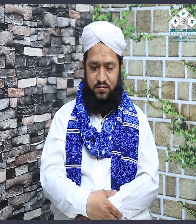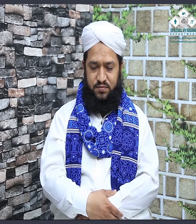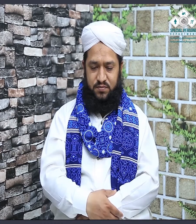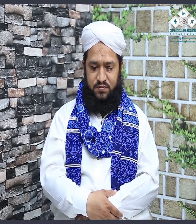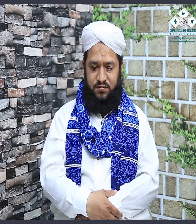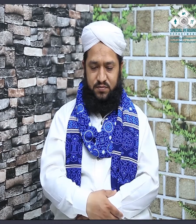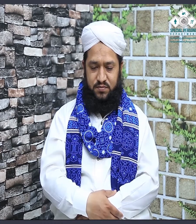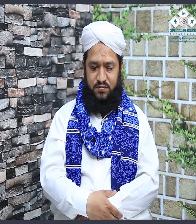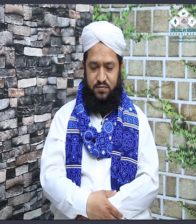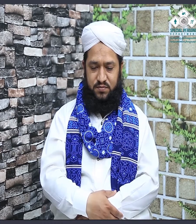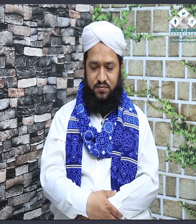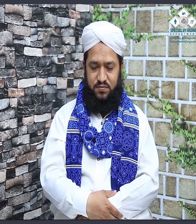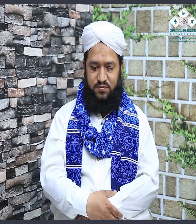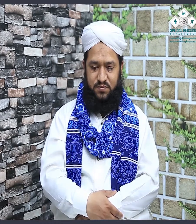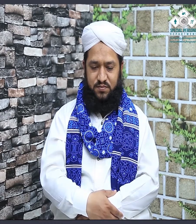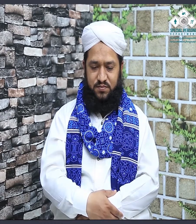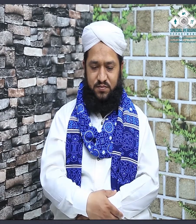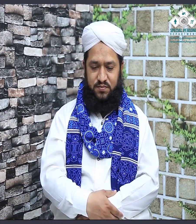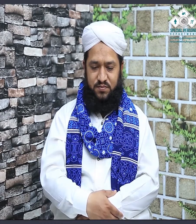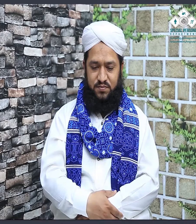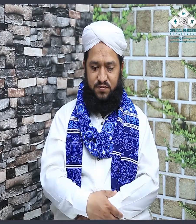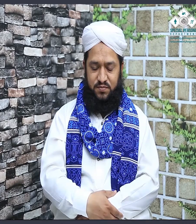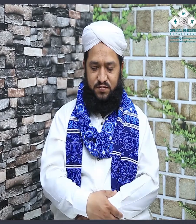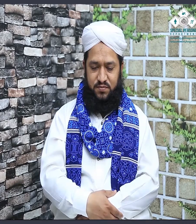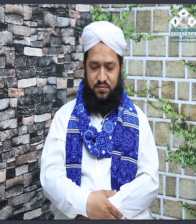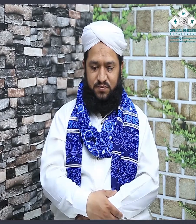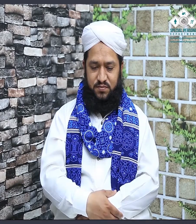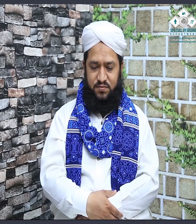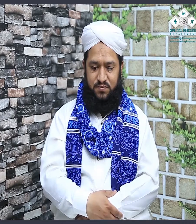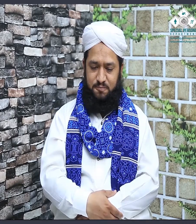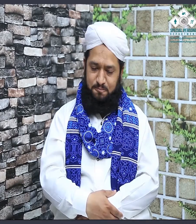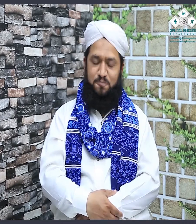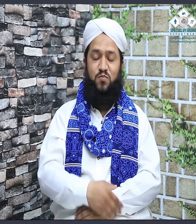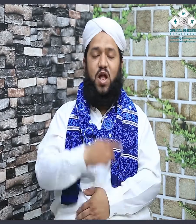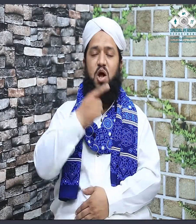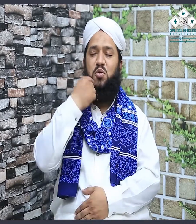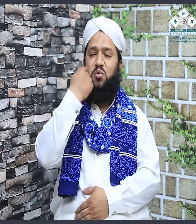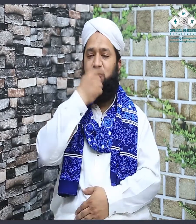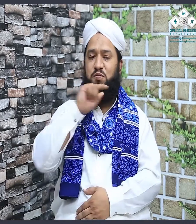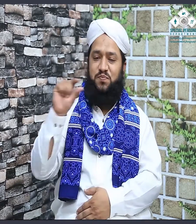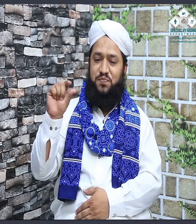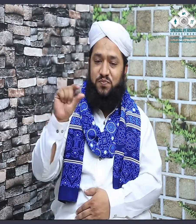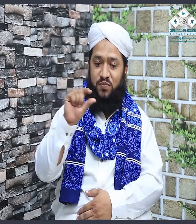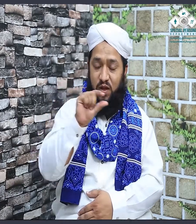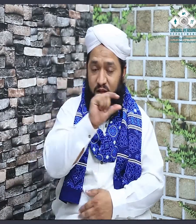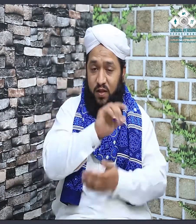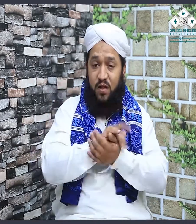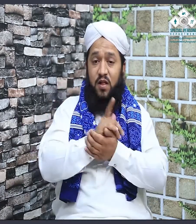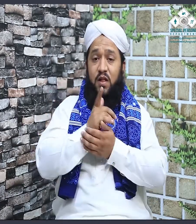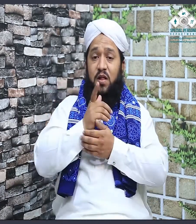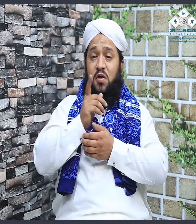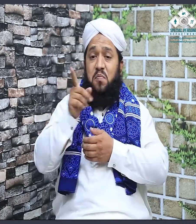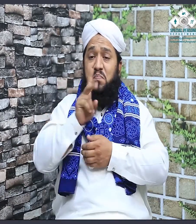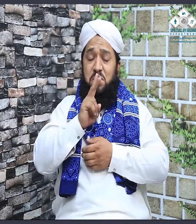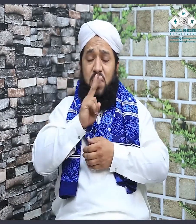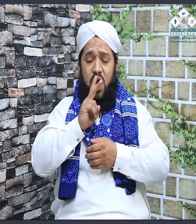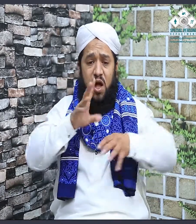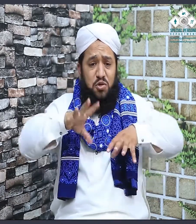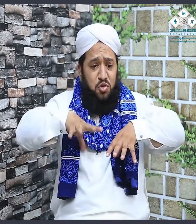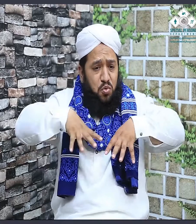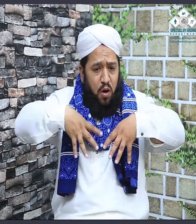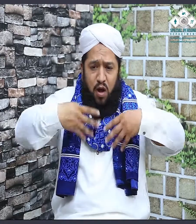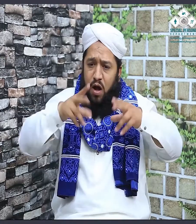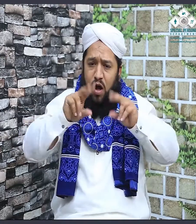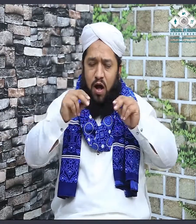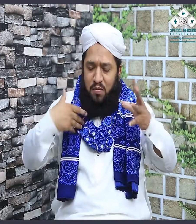خطايانا ان كنا اول المؤمنین. ترجمہ کنز الایمان، وہ بولے کچھ نقصان نہیں، ہم اپنے